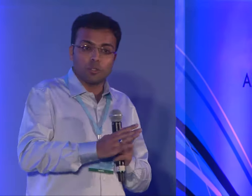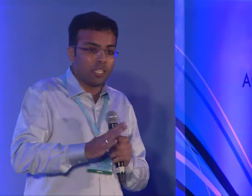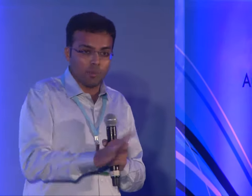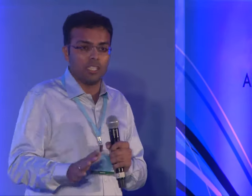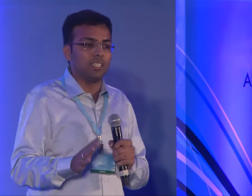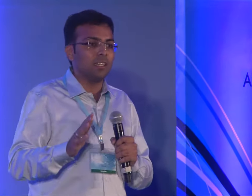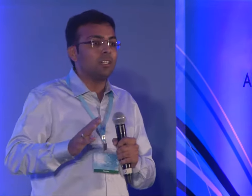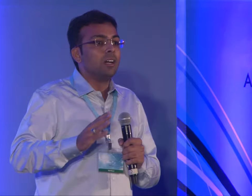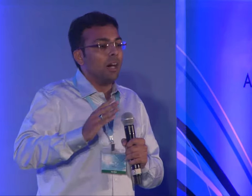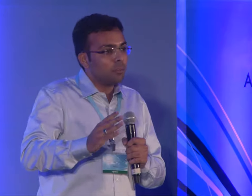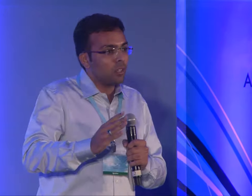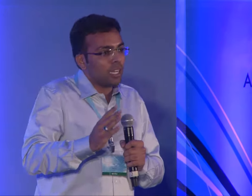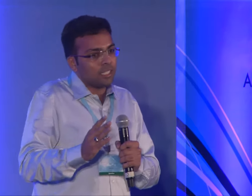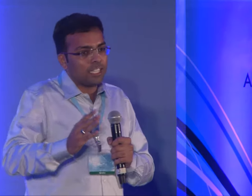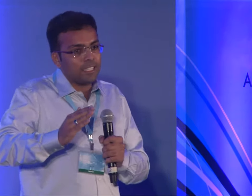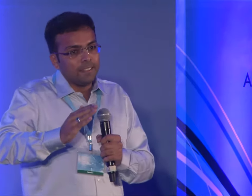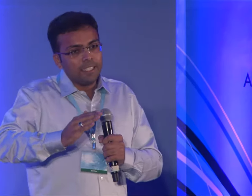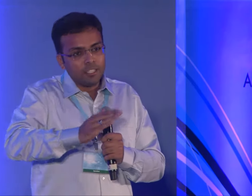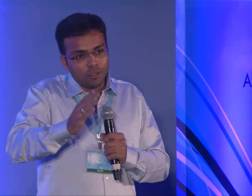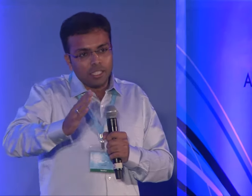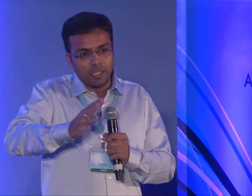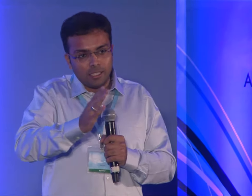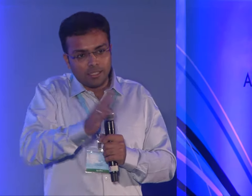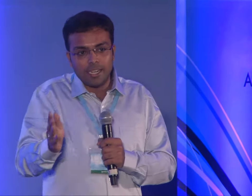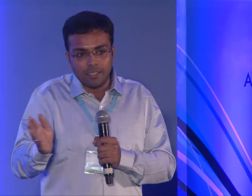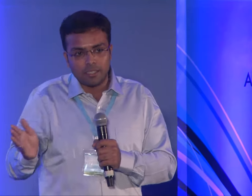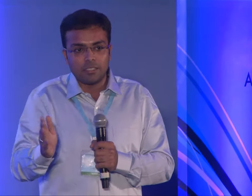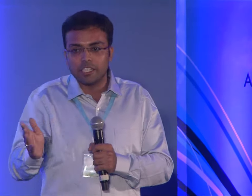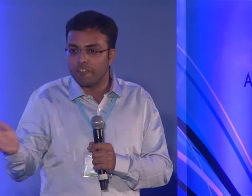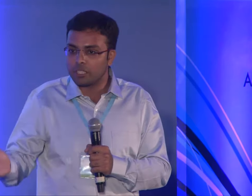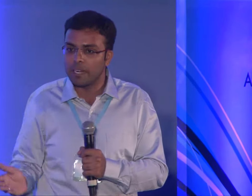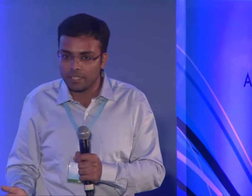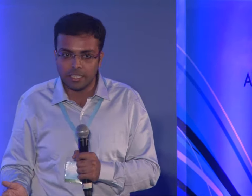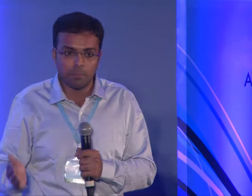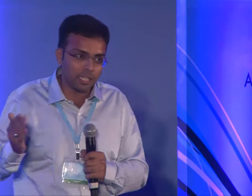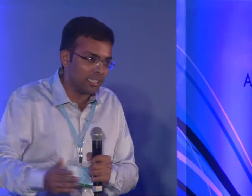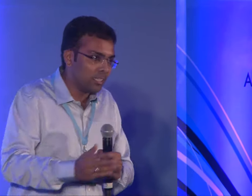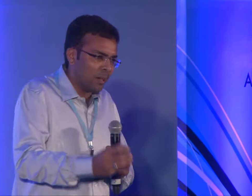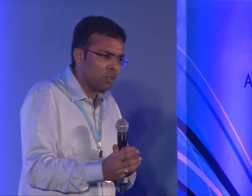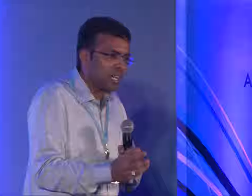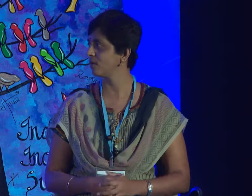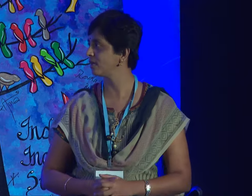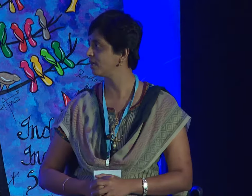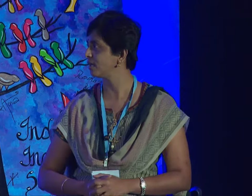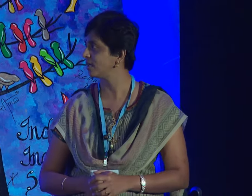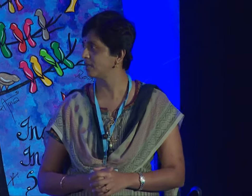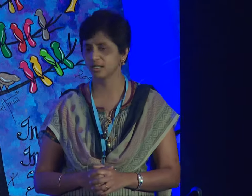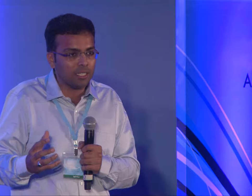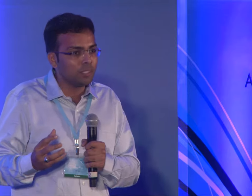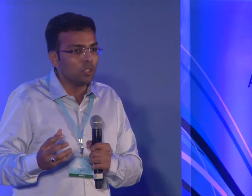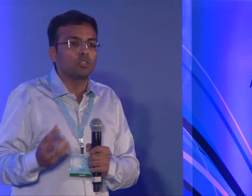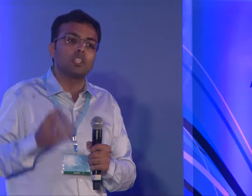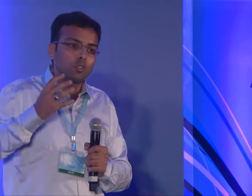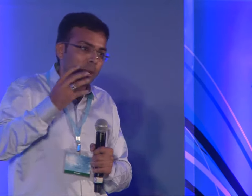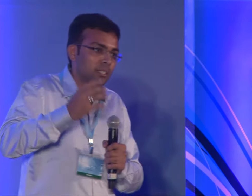हमारी पूरी स्टोरी को बदल दिया। हमको लगा था कि ये स्टोरी सैड स्टेट ऑफ अफेयर्स पे एंड करेगी, पर नहीं, हमको लगा कि यहाँ पे एक ट्रू चैंपियन